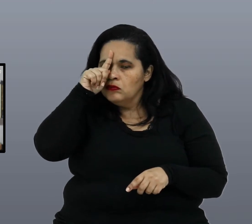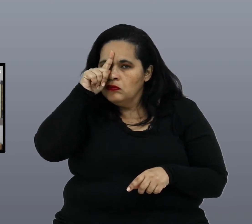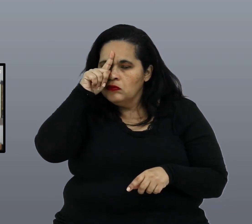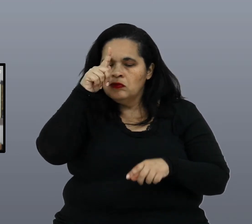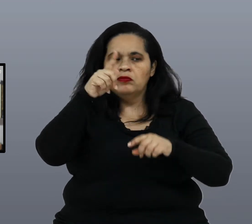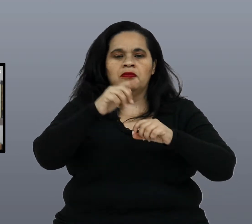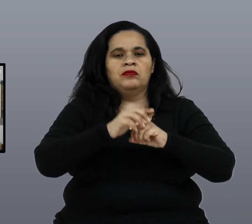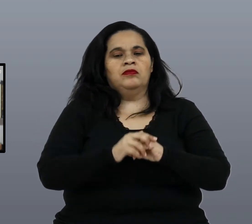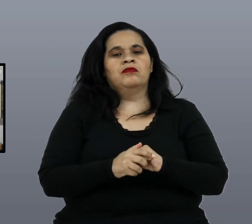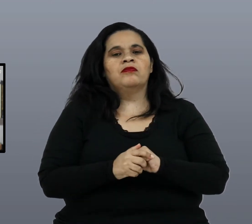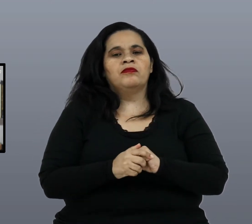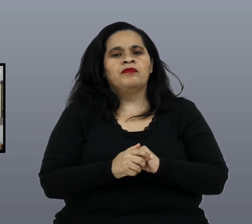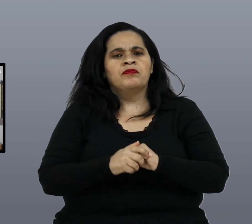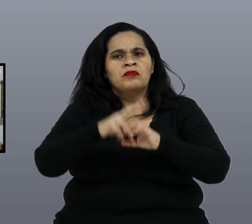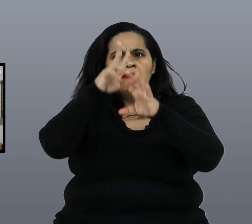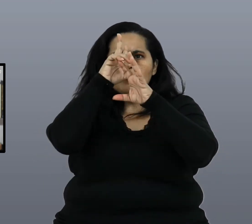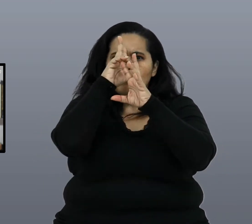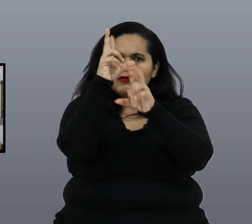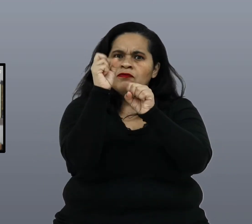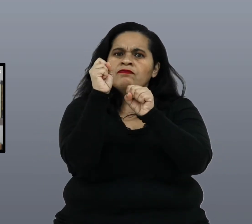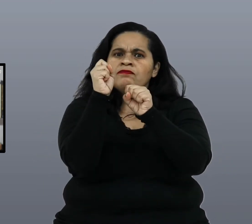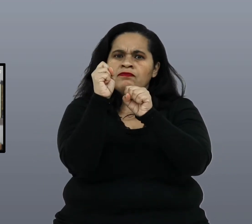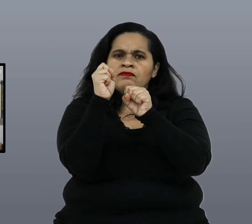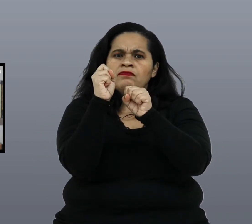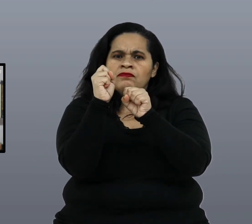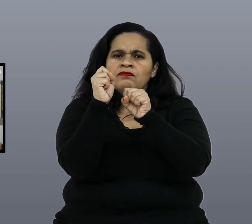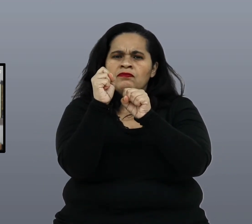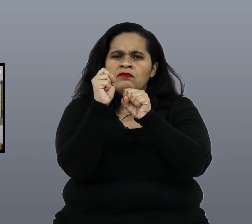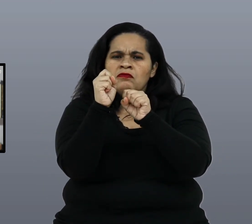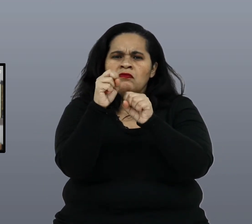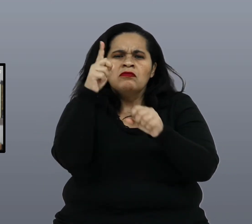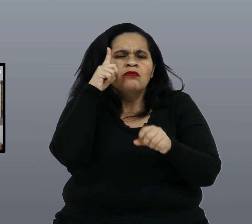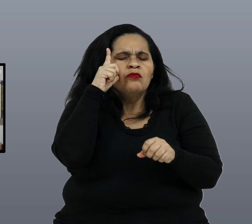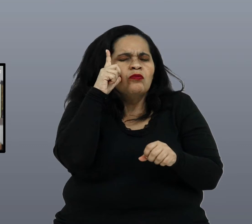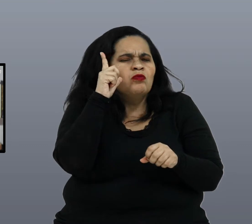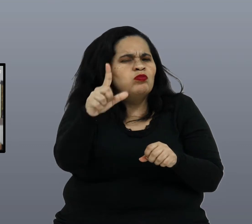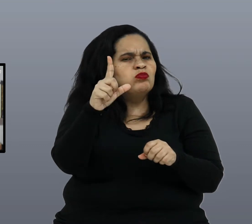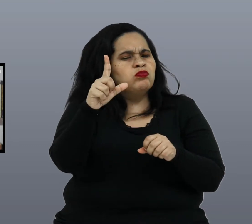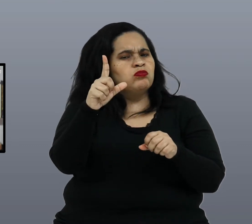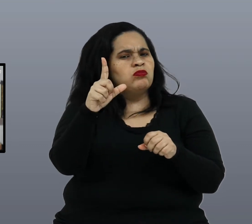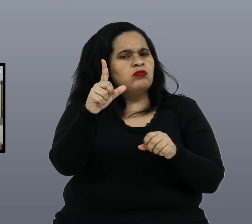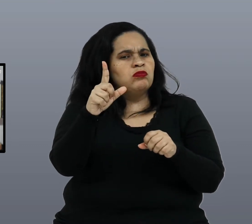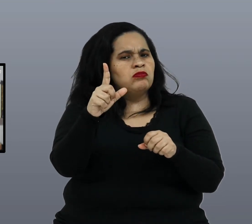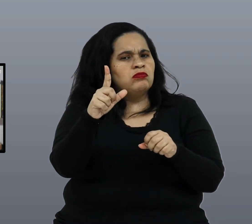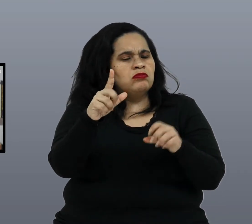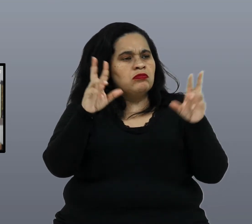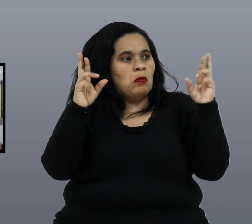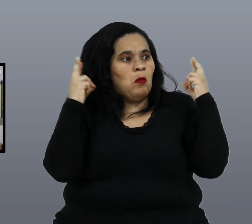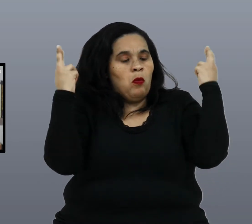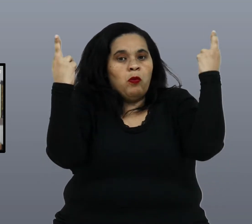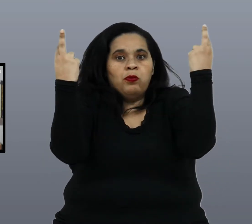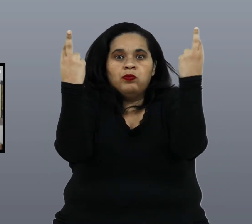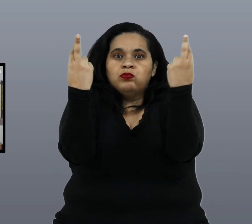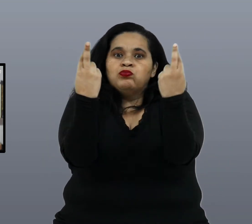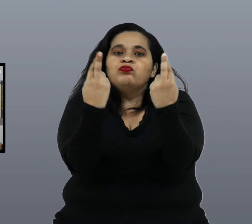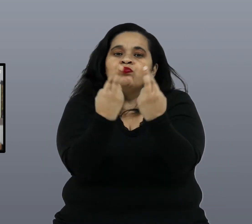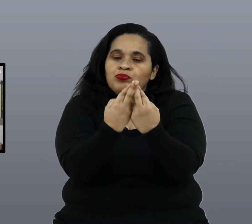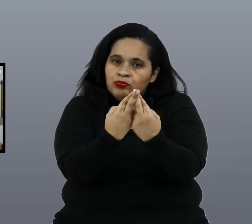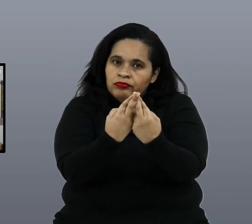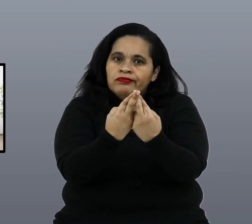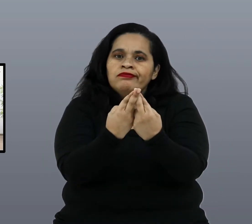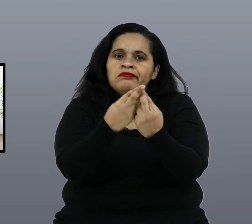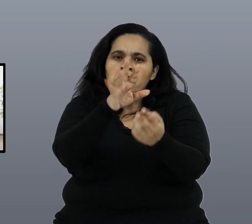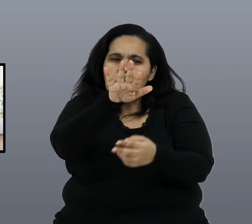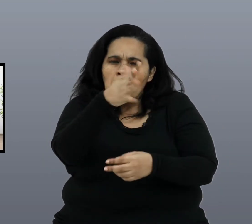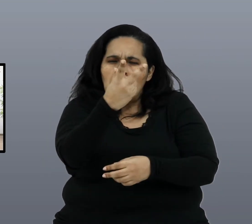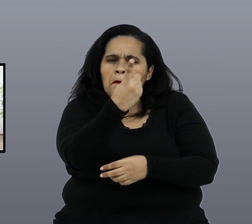grego, né? Essa força. E essa conquista de um vasto império aconteceu ali num prazo de 10